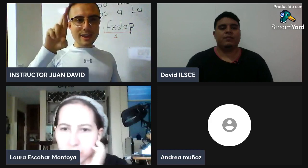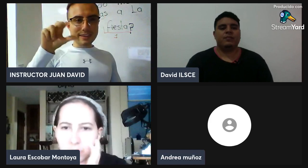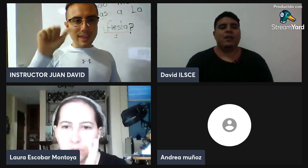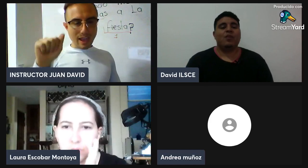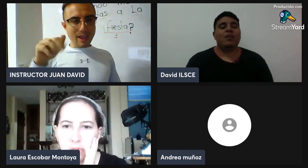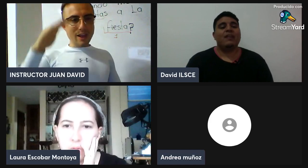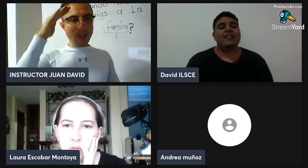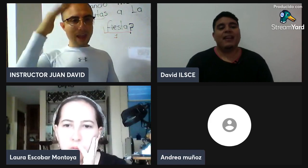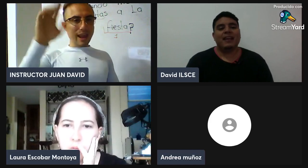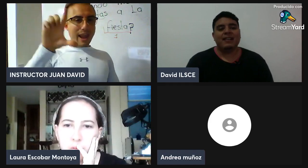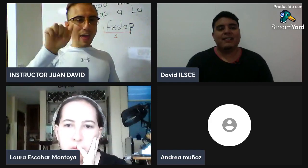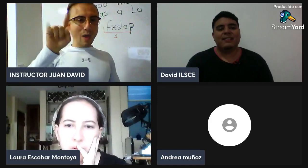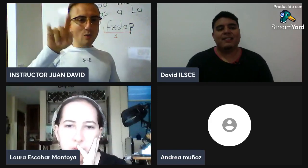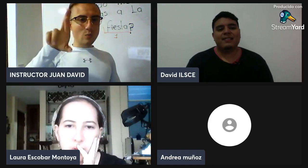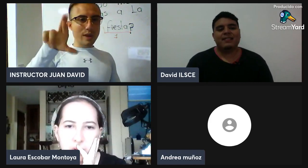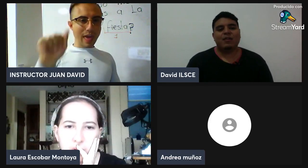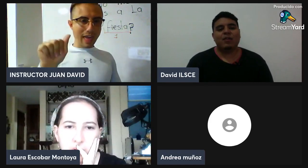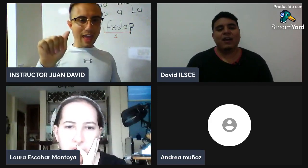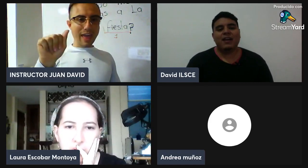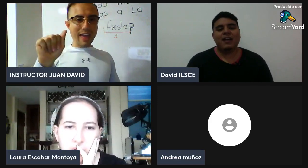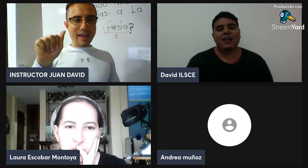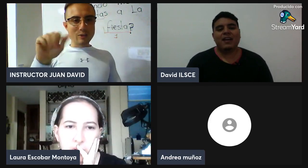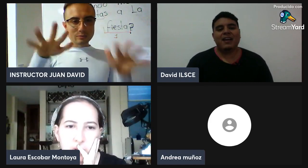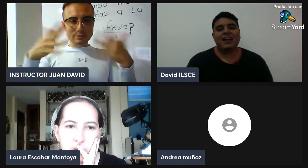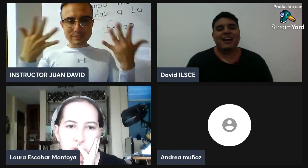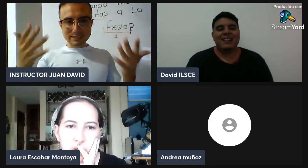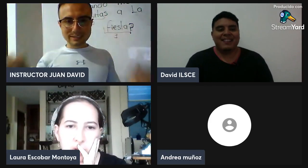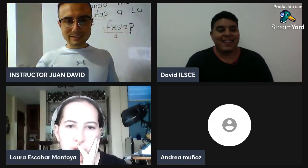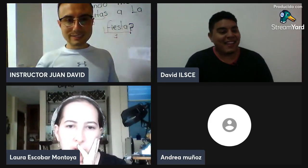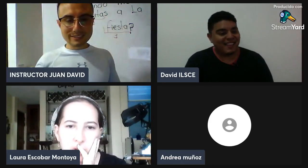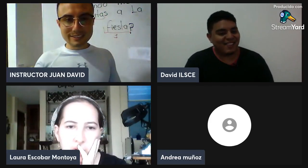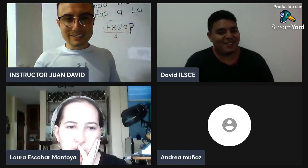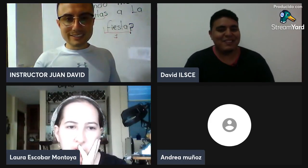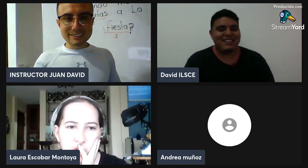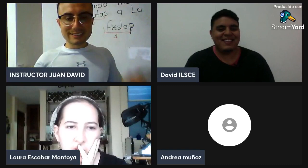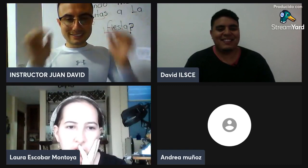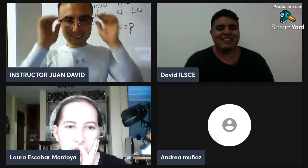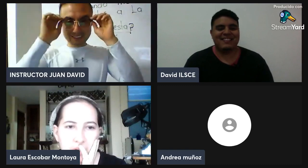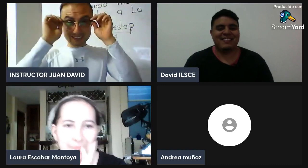hola andrea hola andrea cómo estás